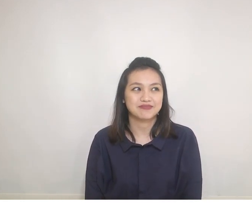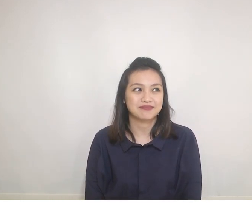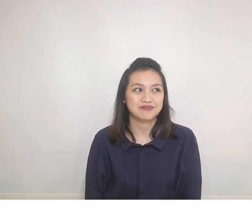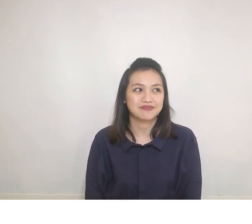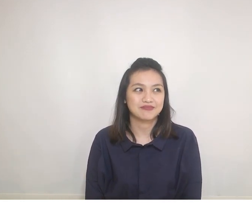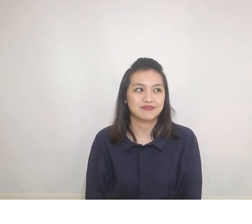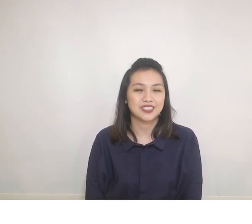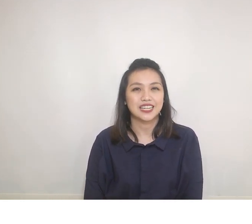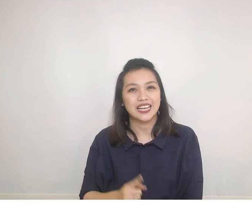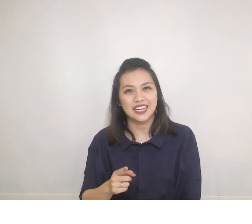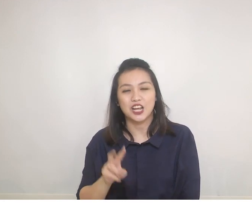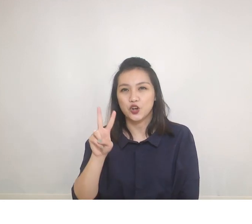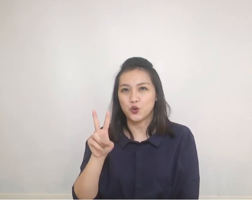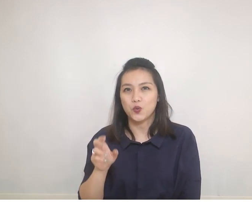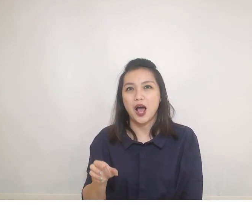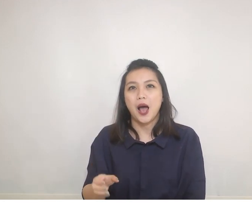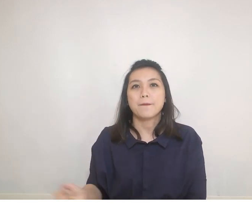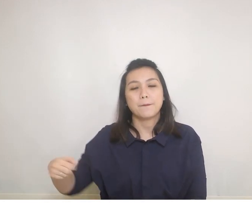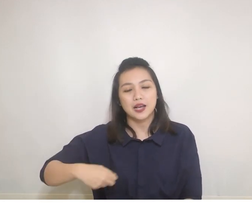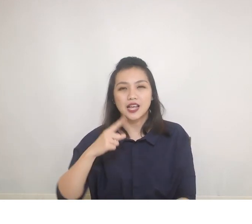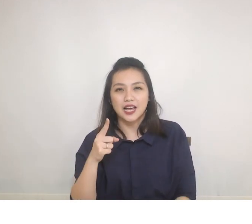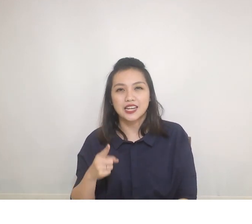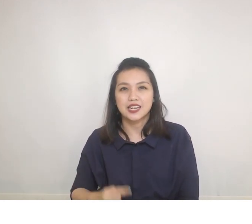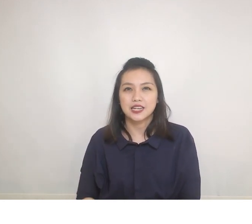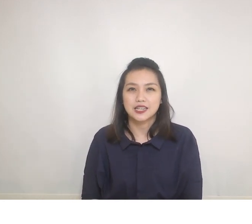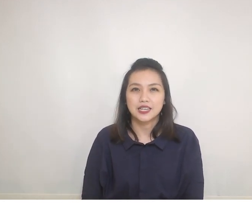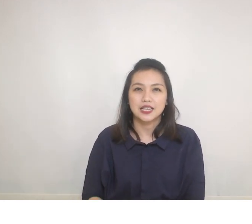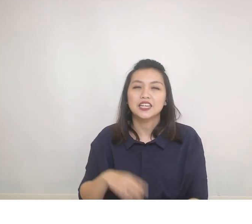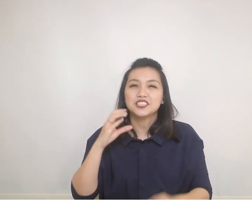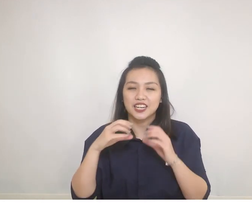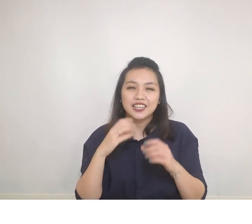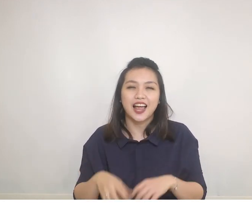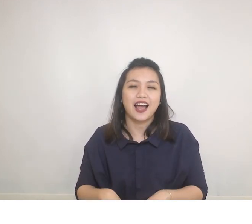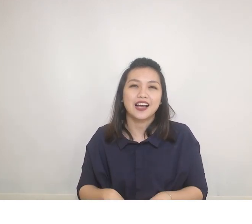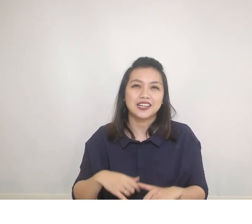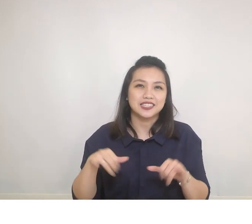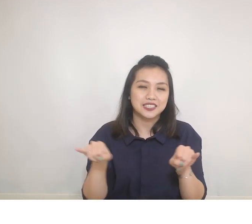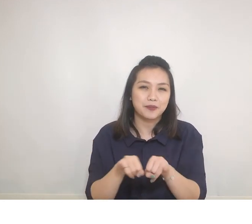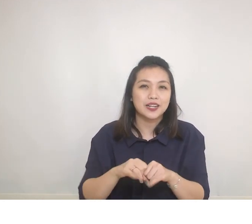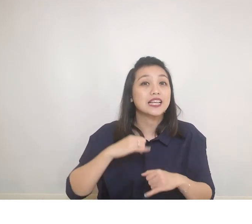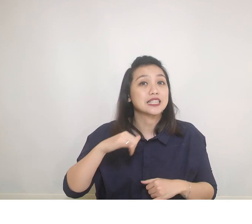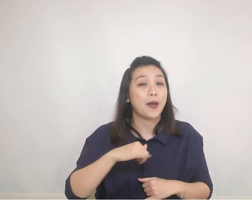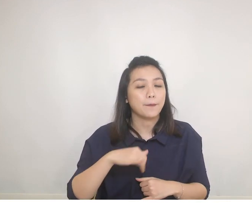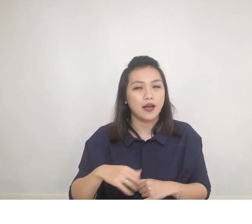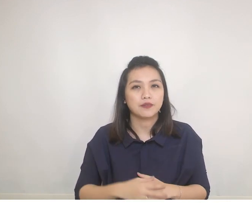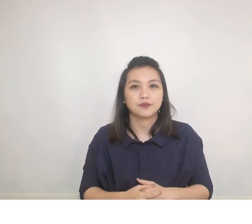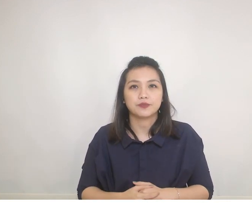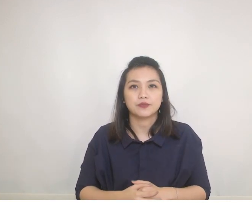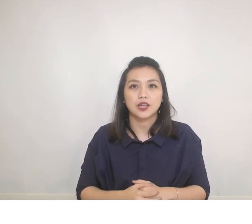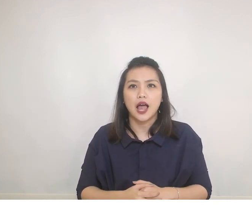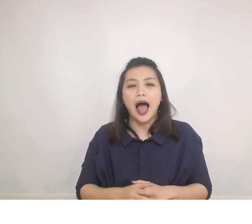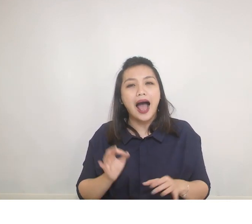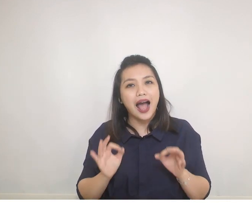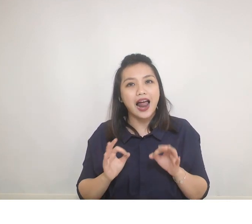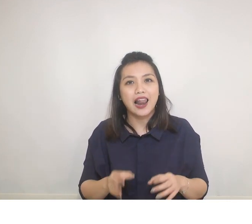untuk, dari dulu Alkitab sudah menyebutkannya, tapi mungkin banyak yang kelewatan ayat ini, kata-katanya adalah